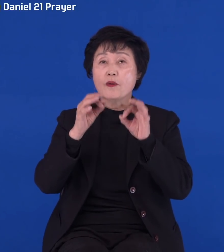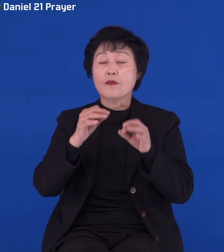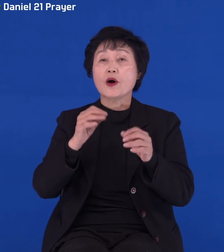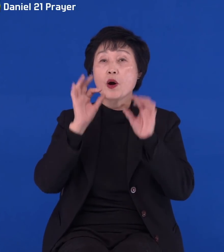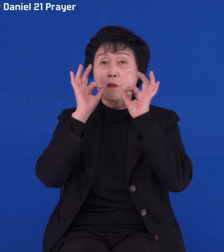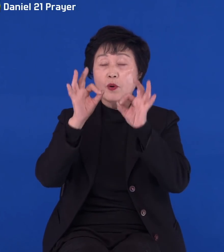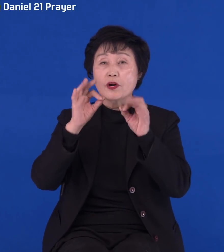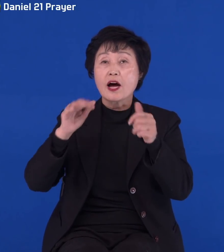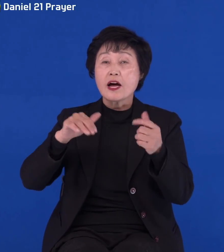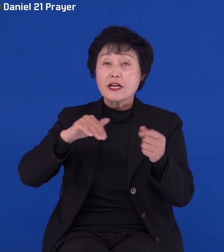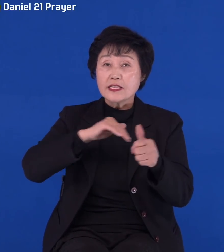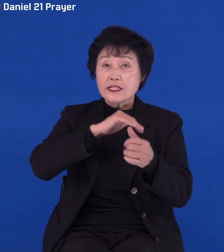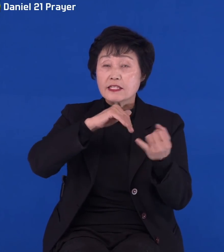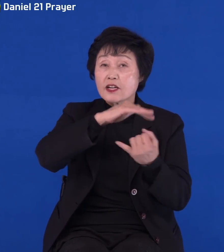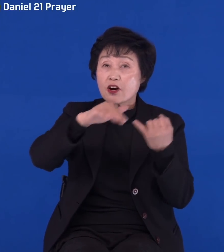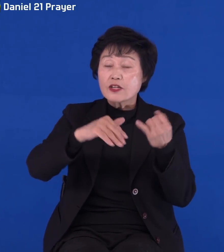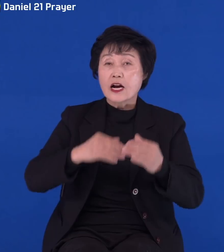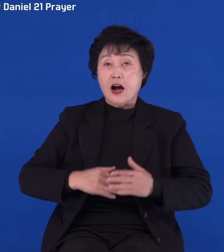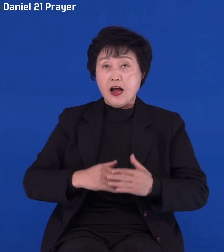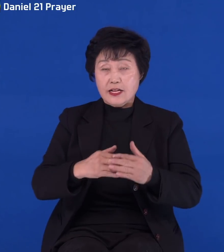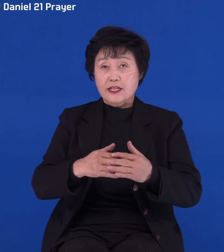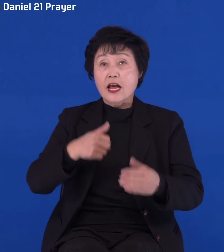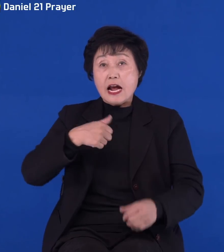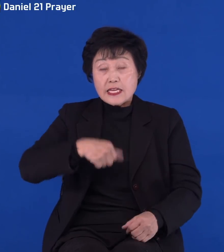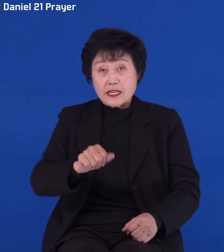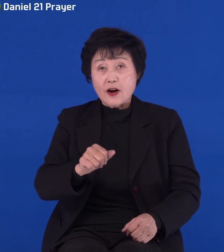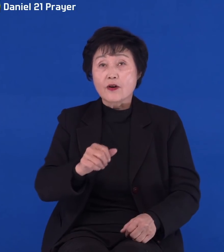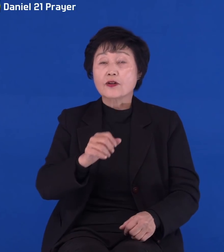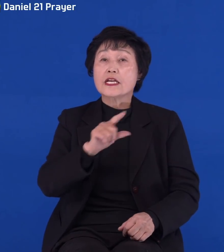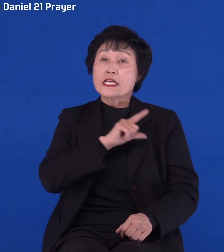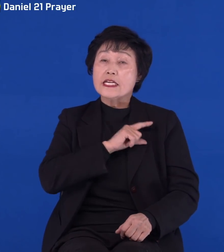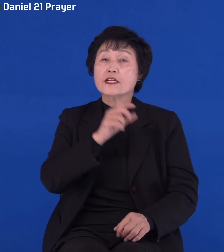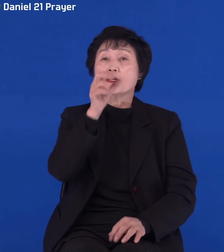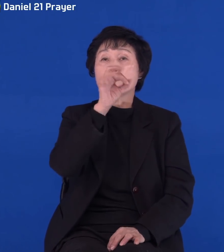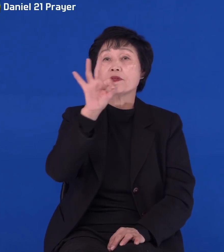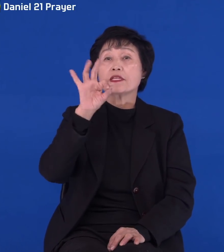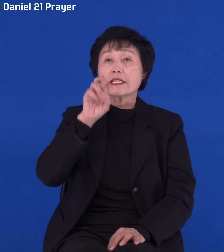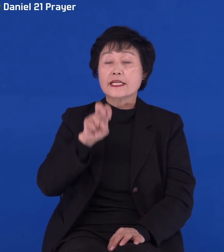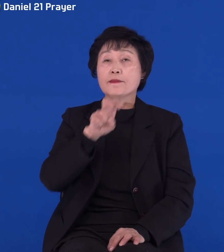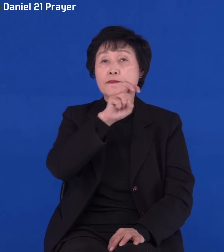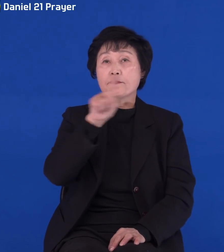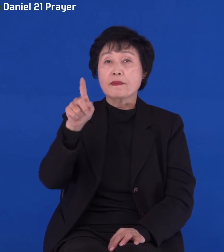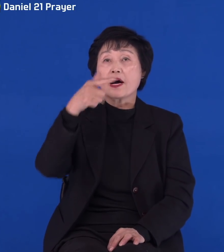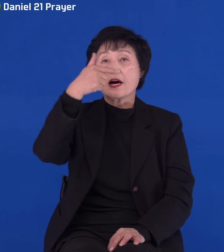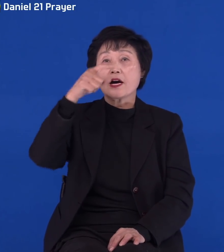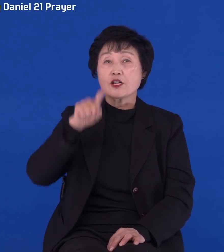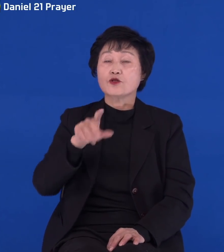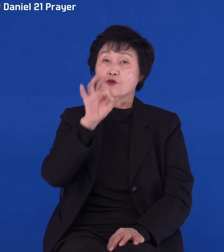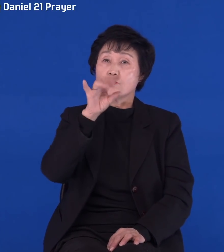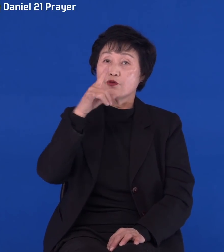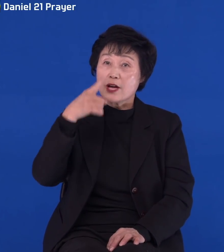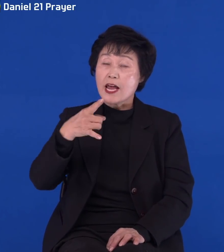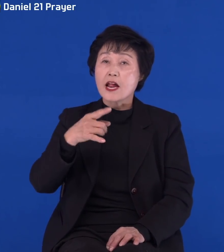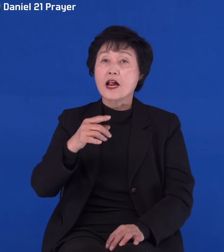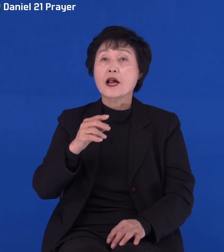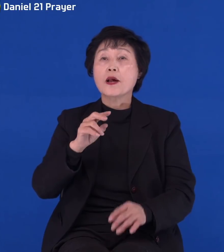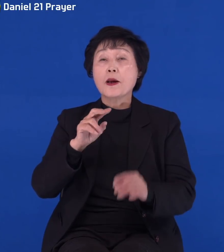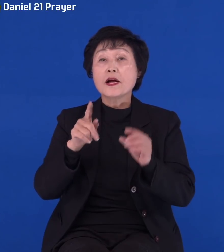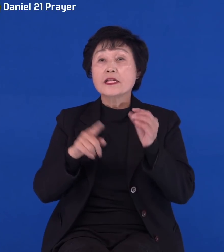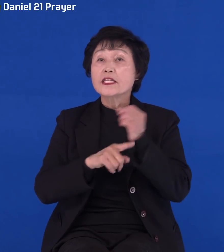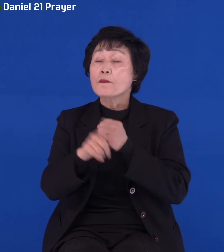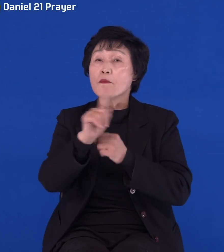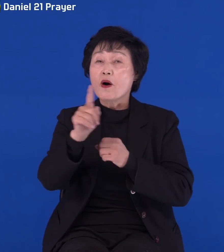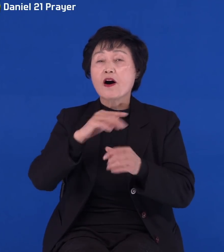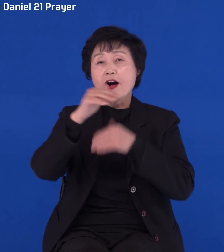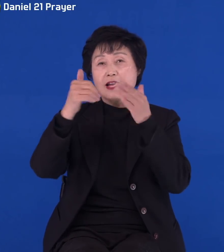것이요 그의 이름은 임마누엘이라 하리라 하셨으니 이를 번역한즉 하나님이 우리와 함께 계시다.